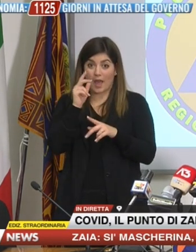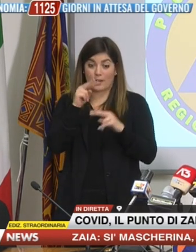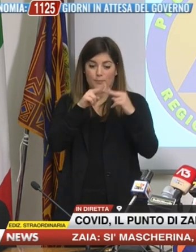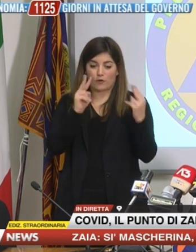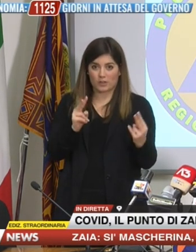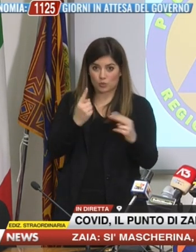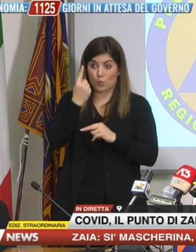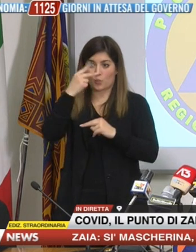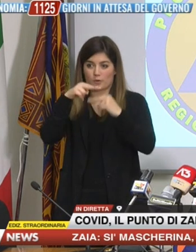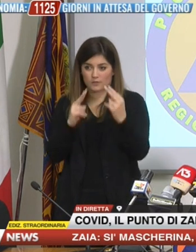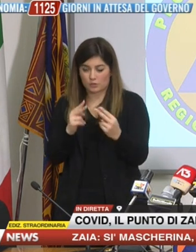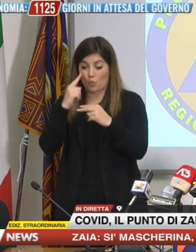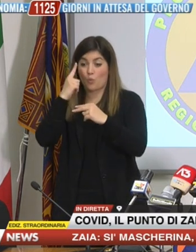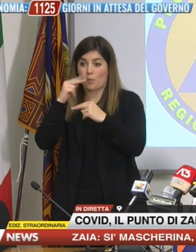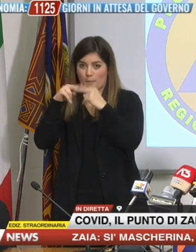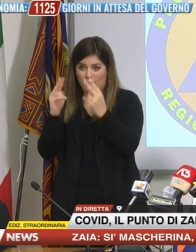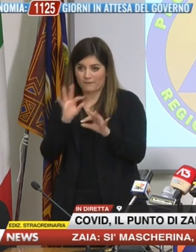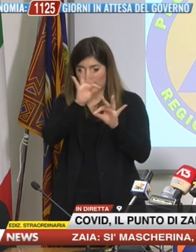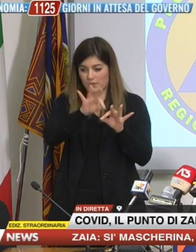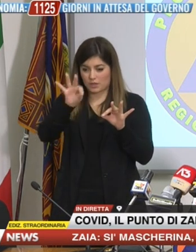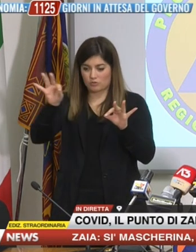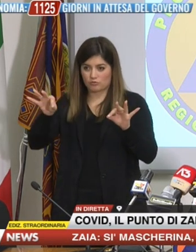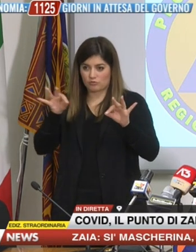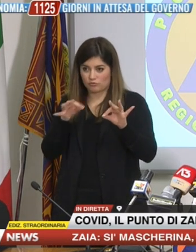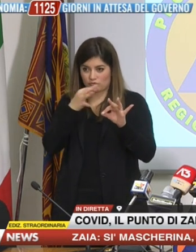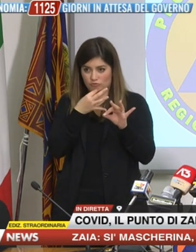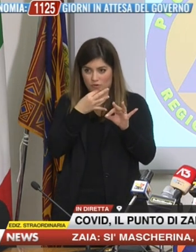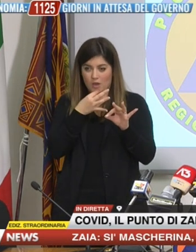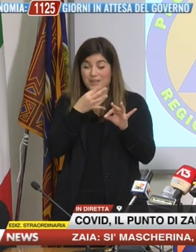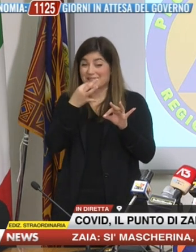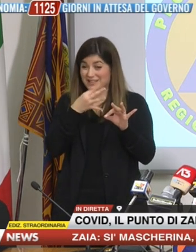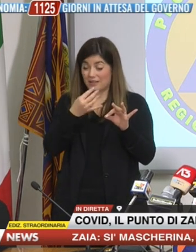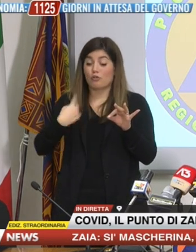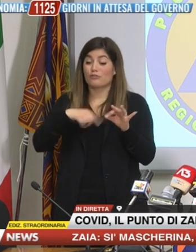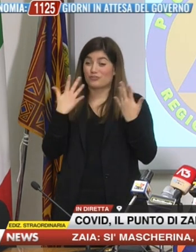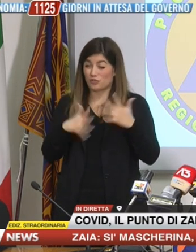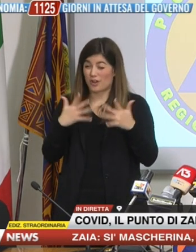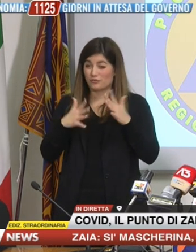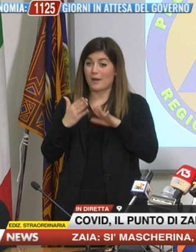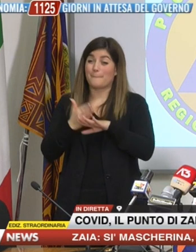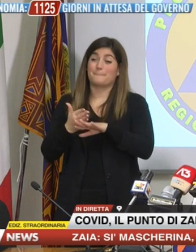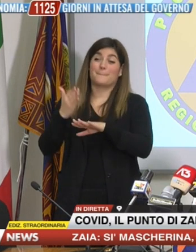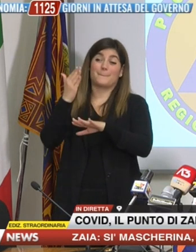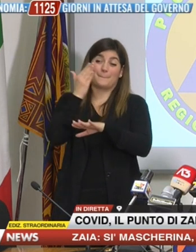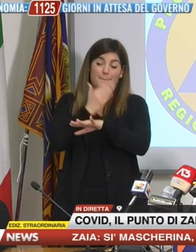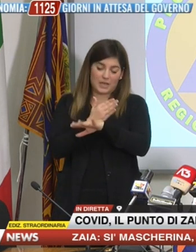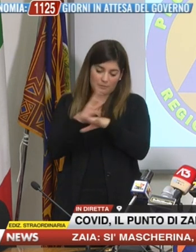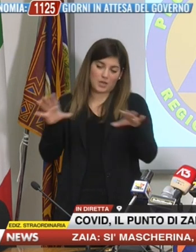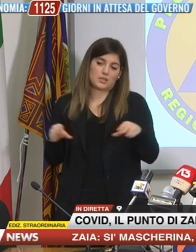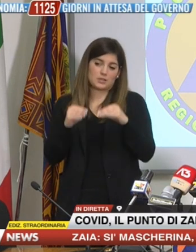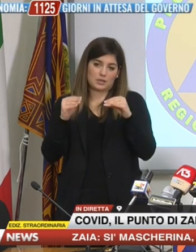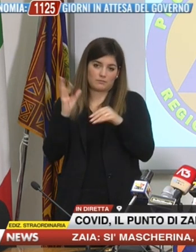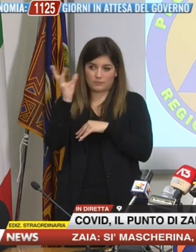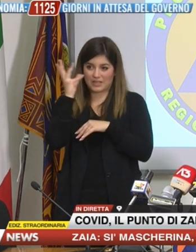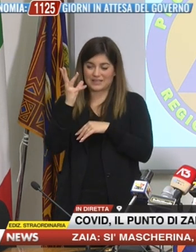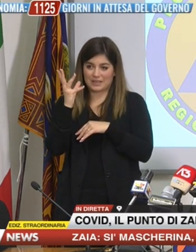famosi 20.000 posti letto in tutta Italia. Noi avevamo già iniziato prima di quella richiesta, perché c'era alcune aziende, tipo, non so, mi viene in